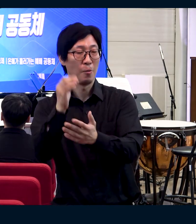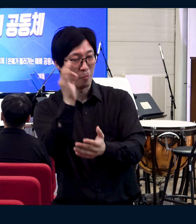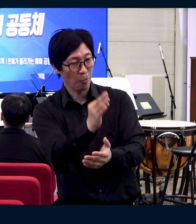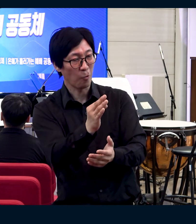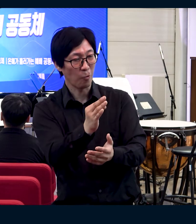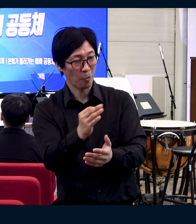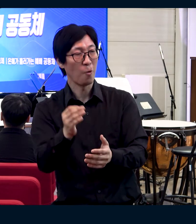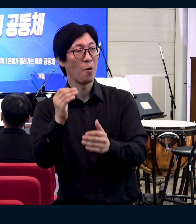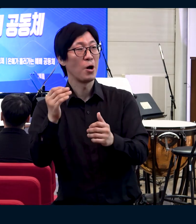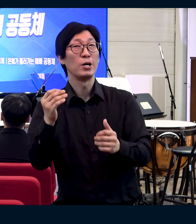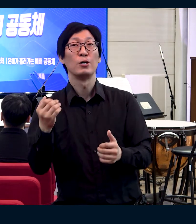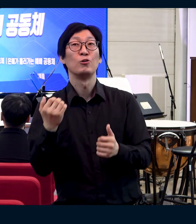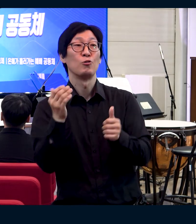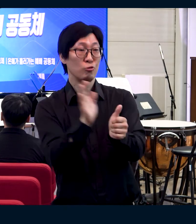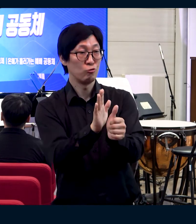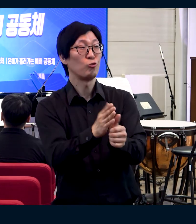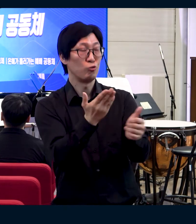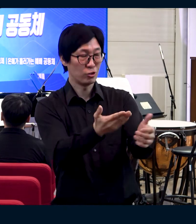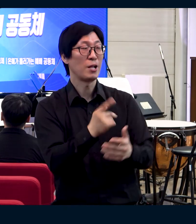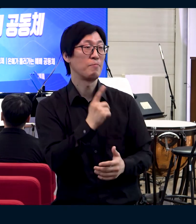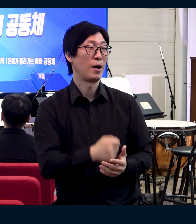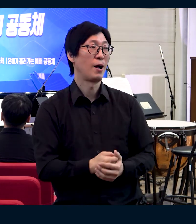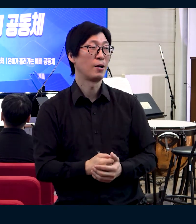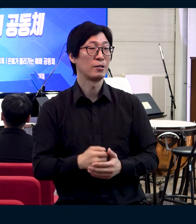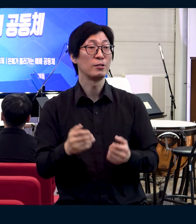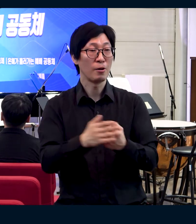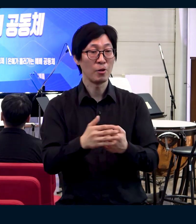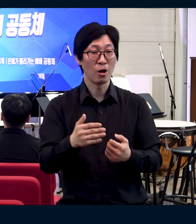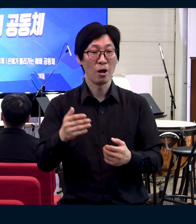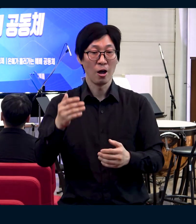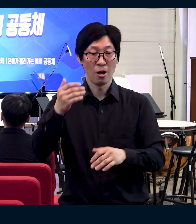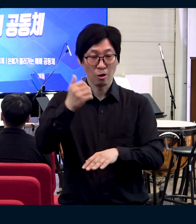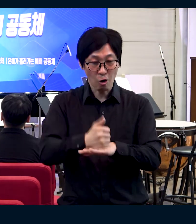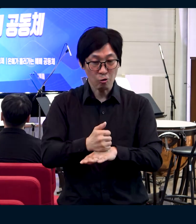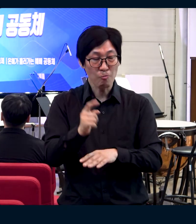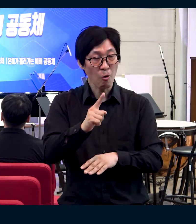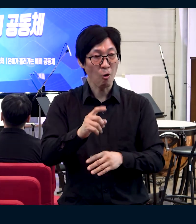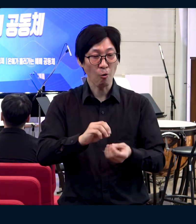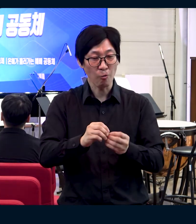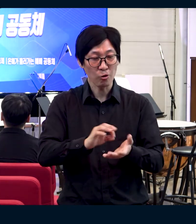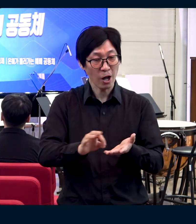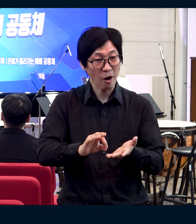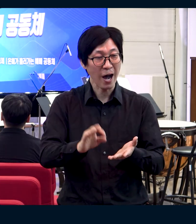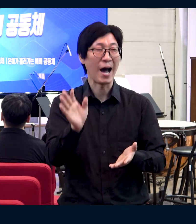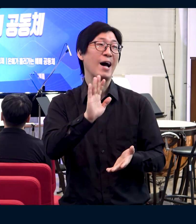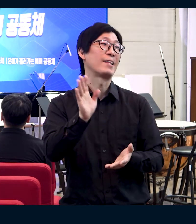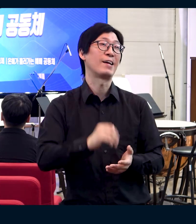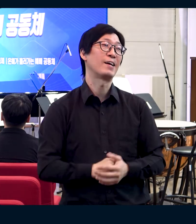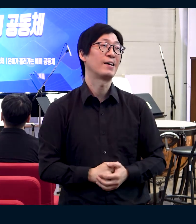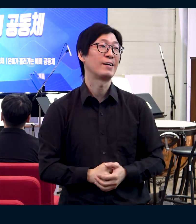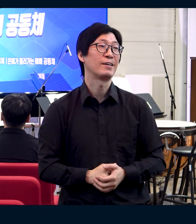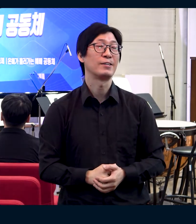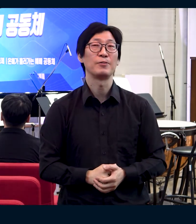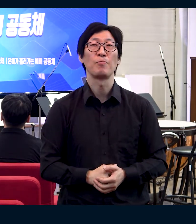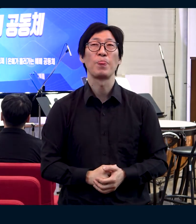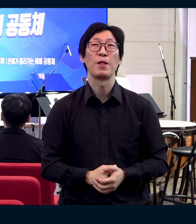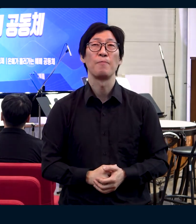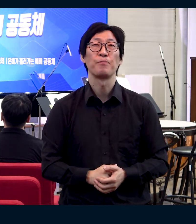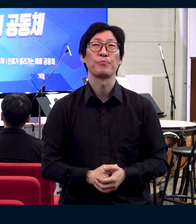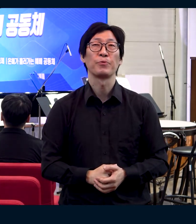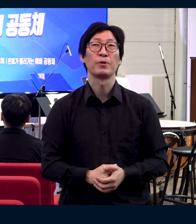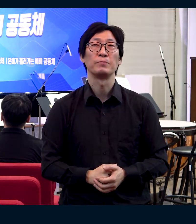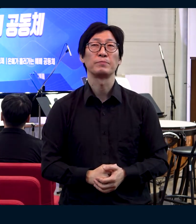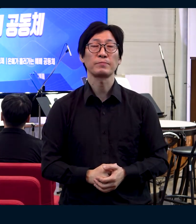되죠. 그러니까 맡겨드리면 되죠. 그러니까 꼼수를 안 쓰는 거예요. 그리고 또한